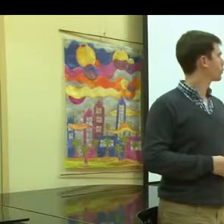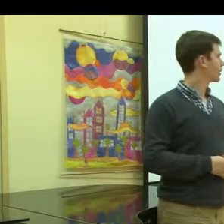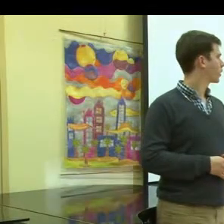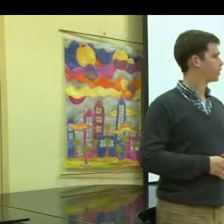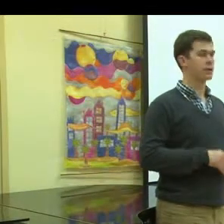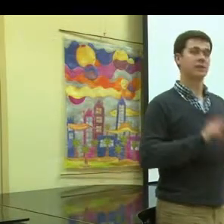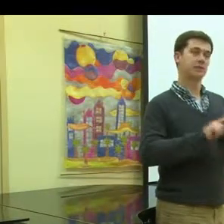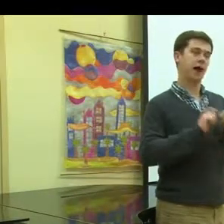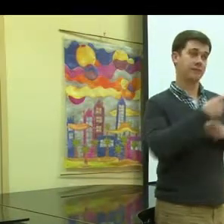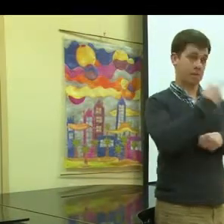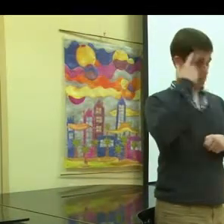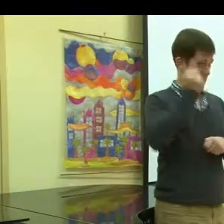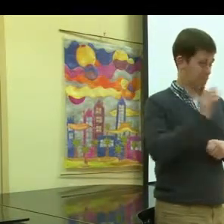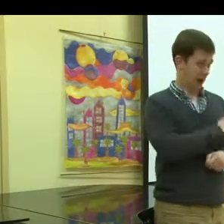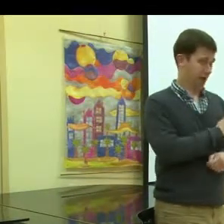Sprawdzamy pamięć.